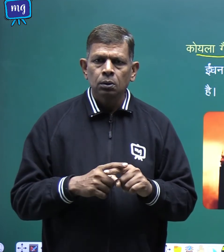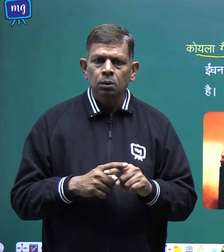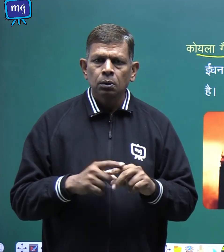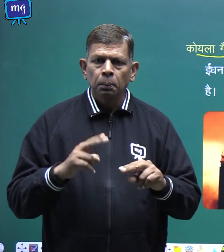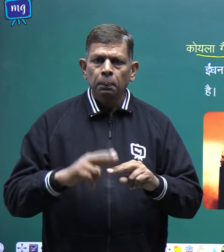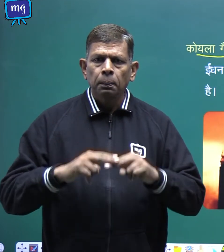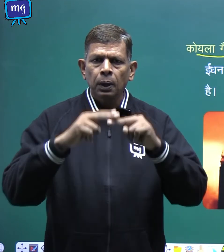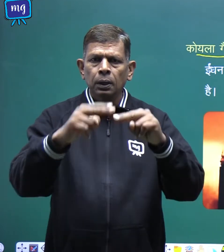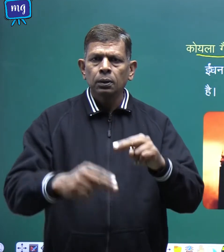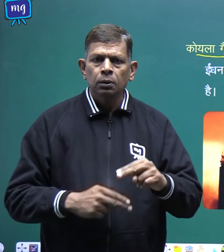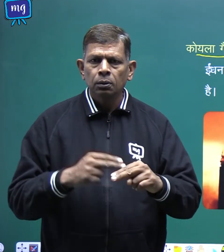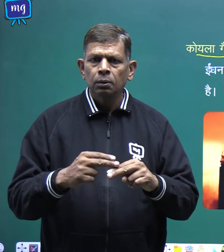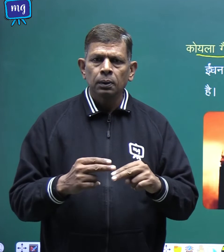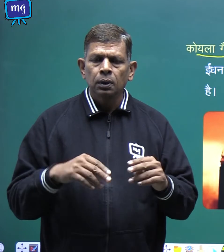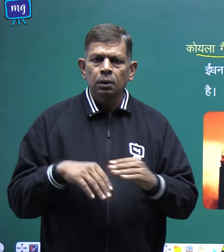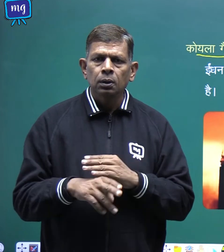उद्योगों में